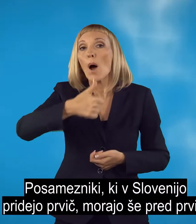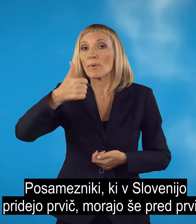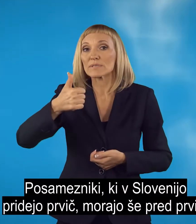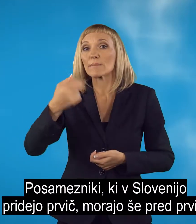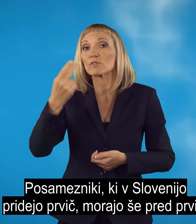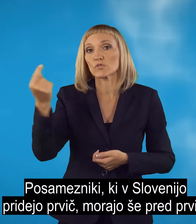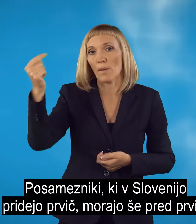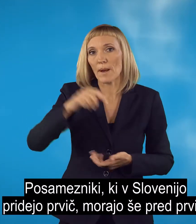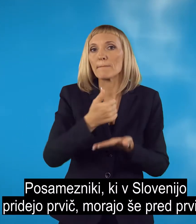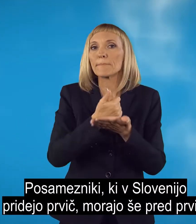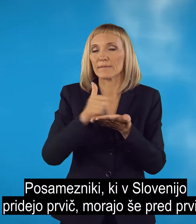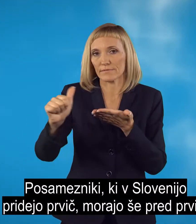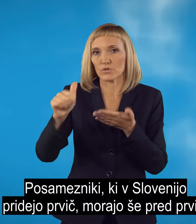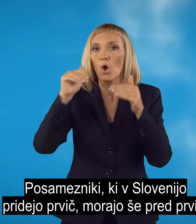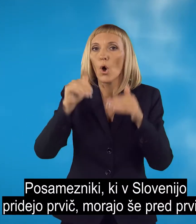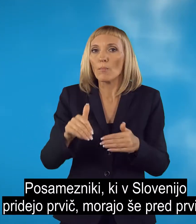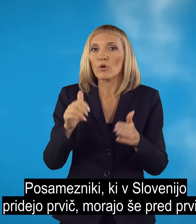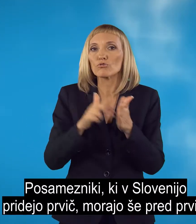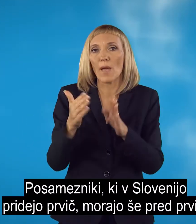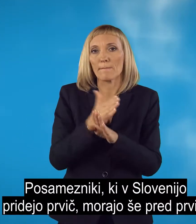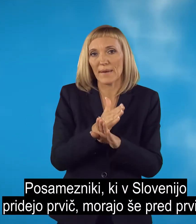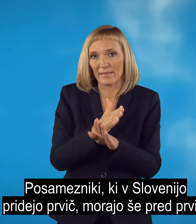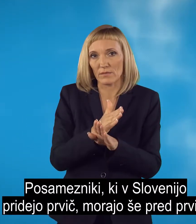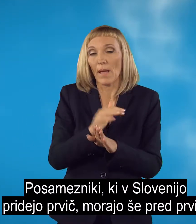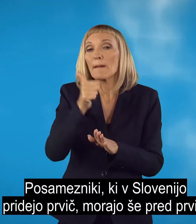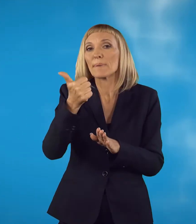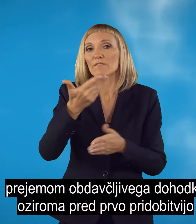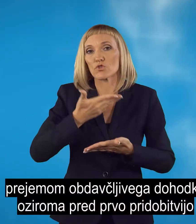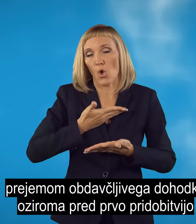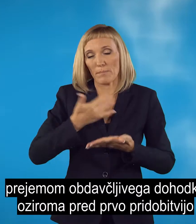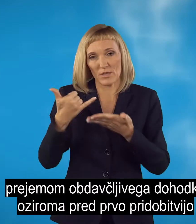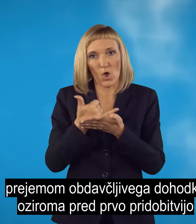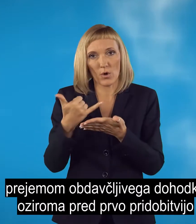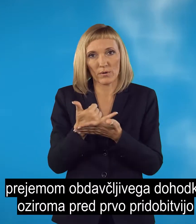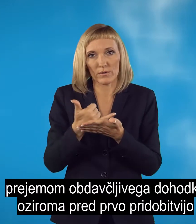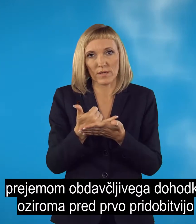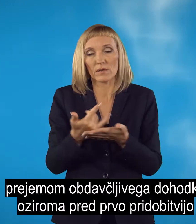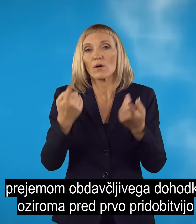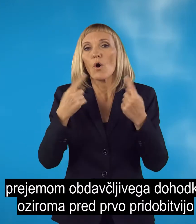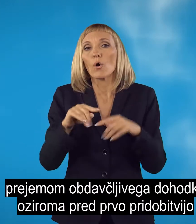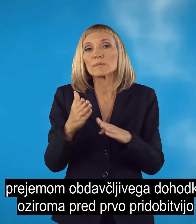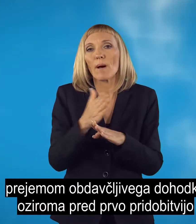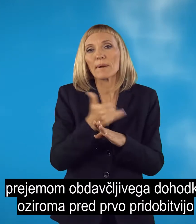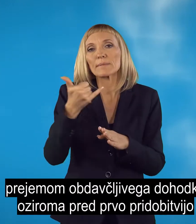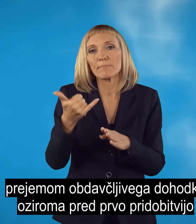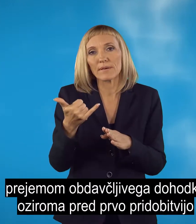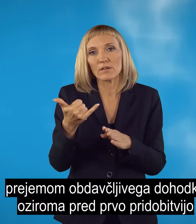Posamezniki, ki v Slovenijo pridejo prvič, morajo še pred prvim prejemom obdavčljivega dohodka oziroma pred prvo